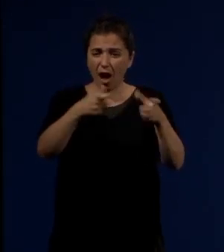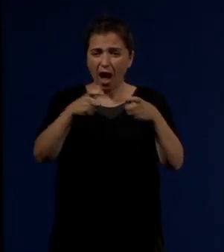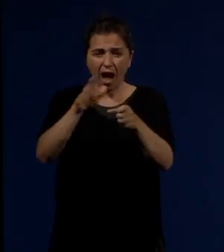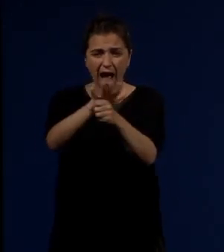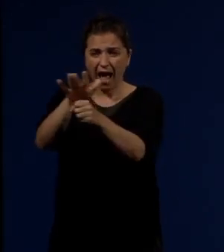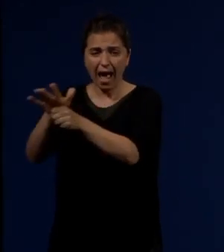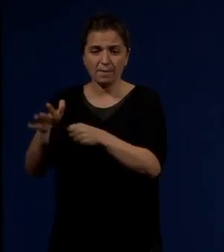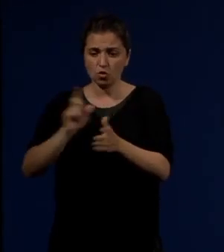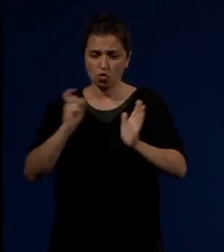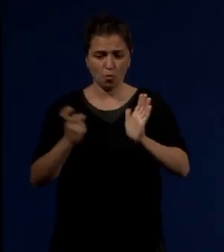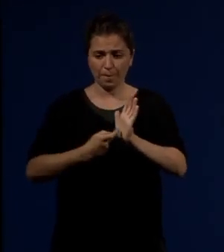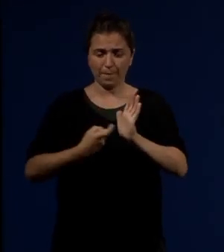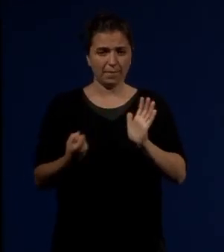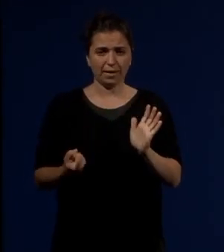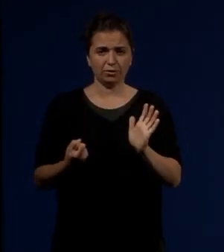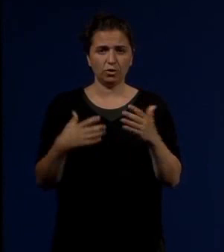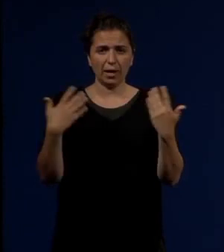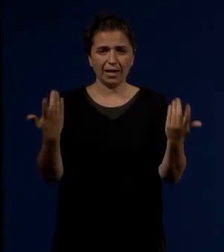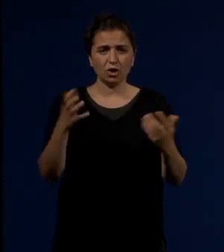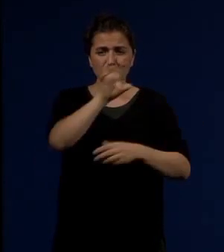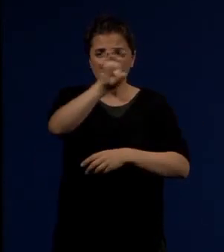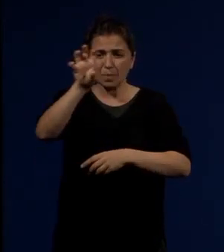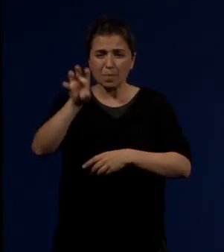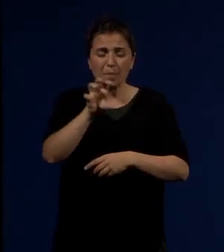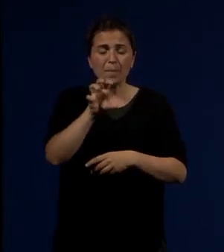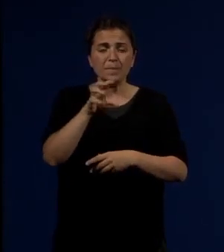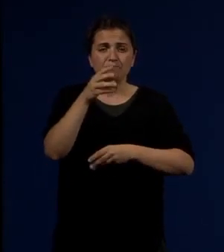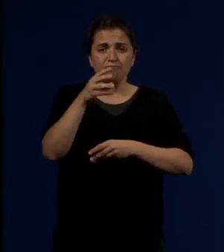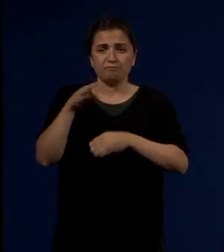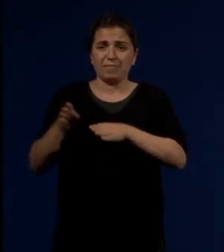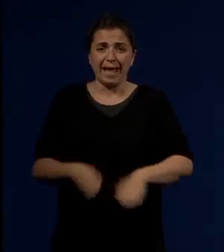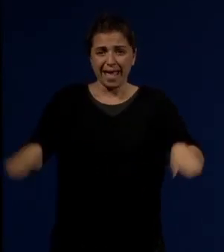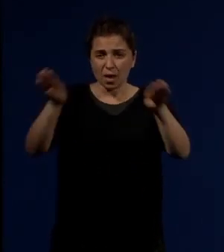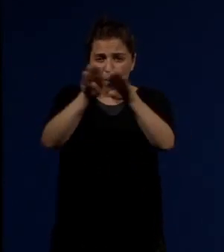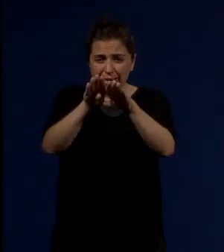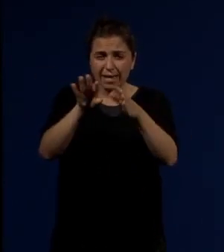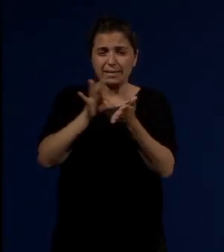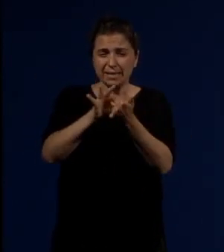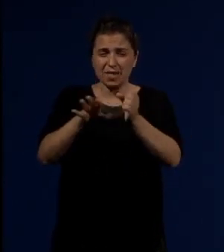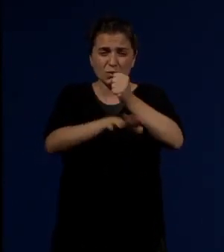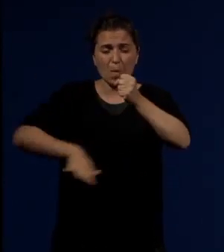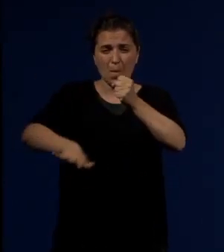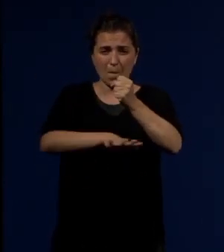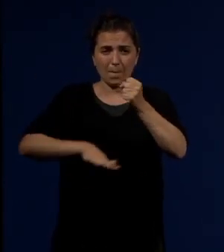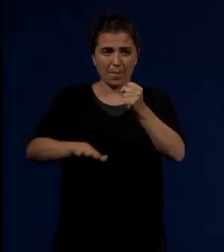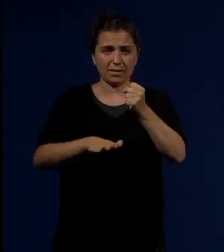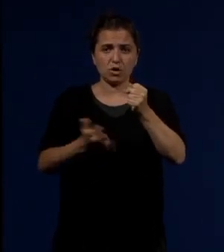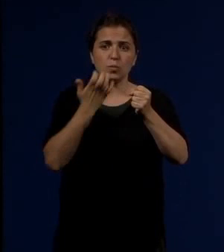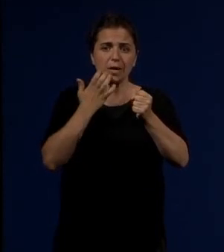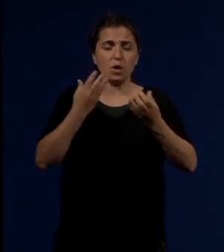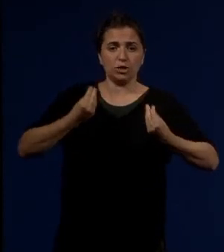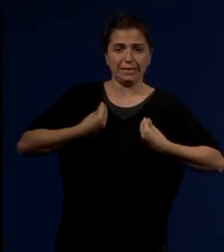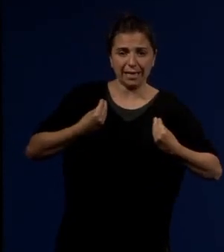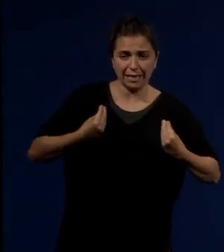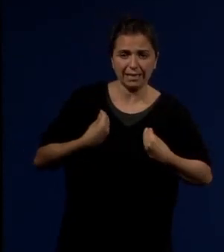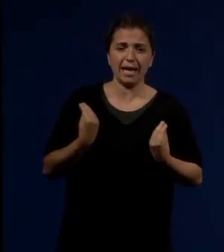comarcas teñan igualdade de oportunidades na prestación e na recepción de servicios básicos. Servicios básicos que para nós son de carácter sanitario,